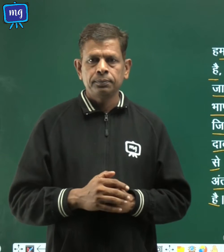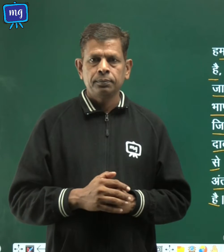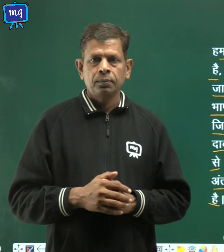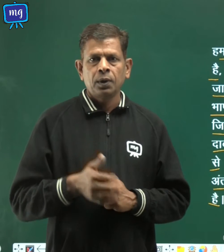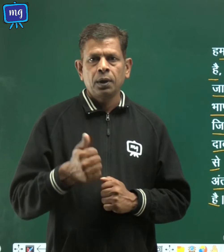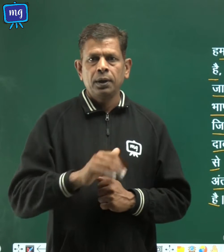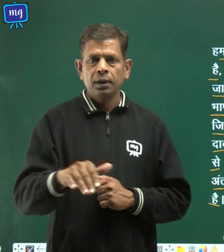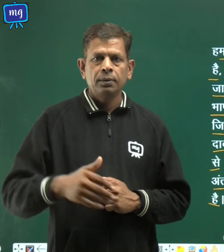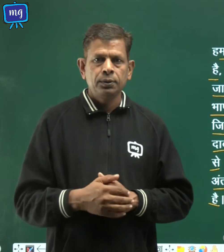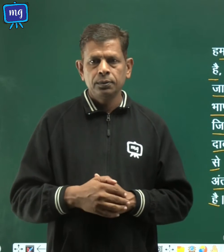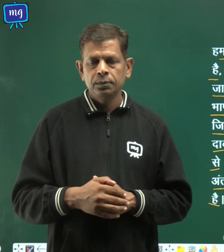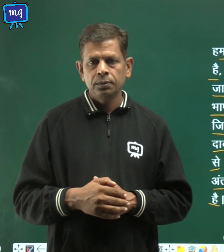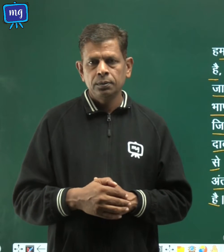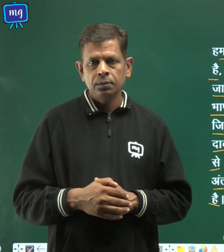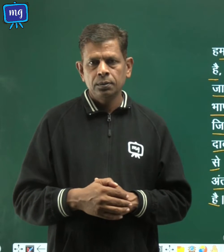ठीक है बच्चों,